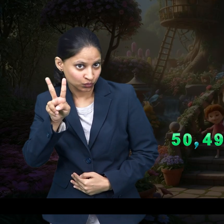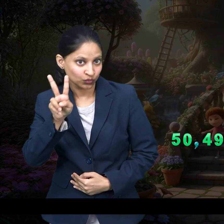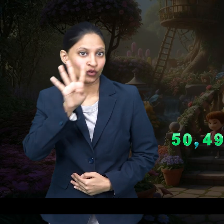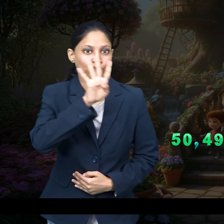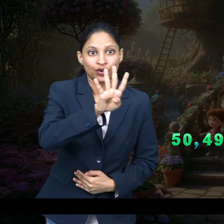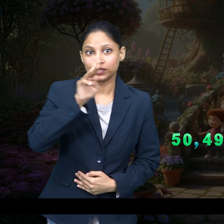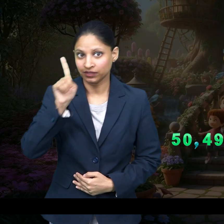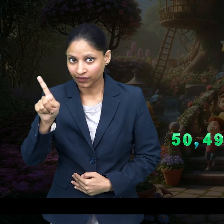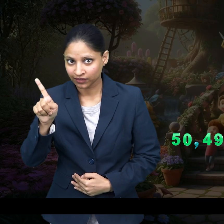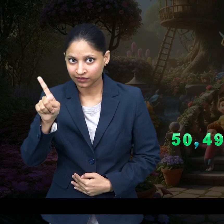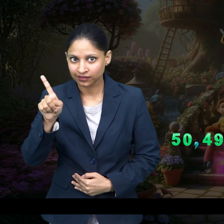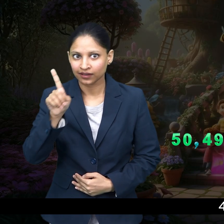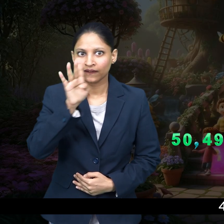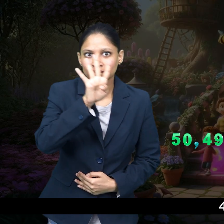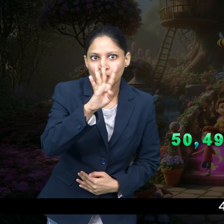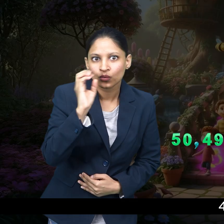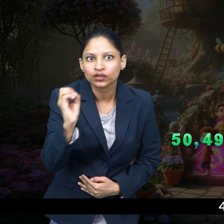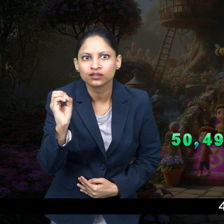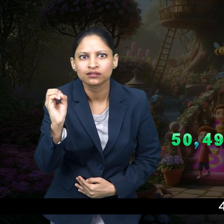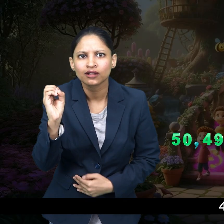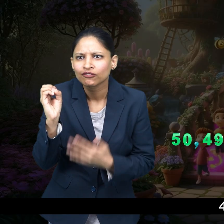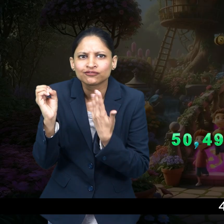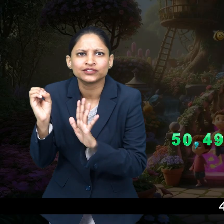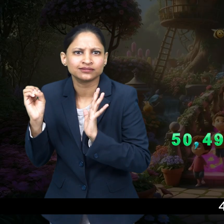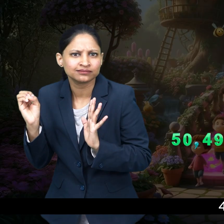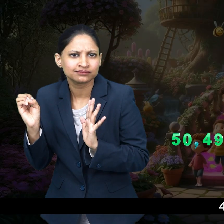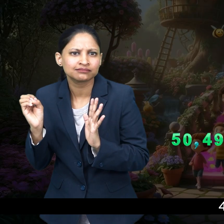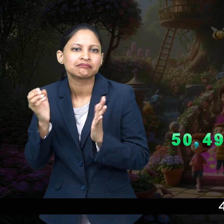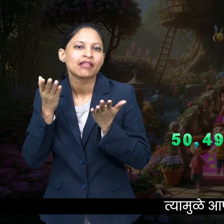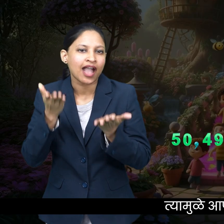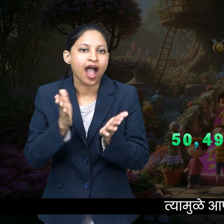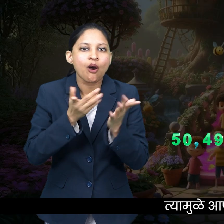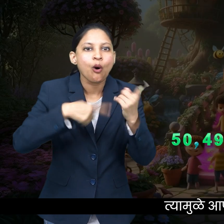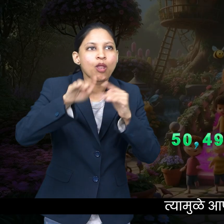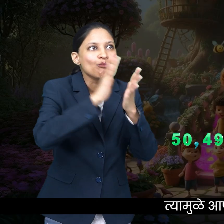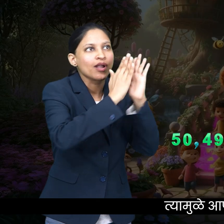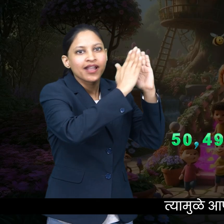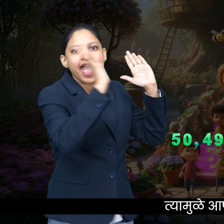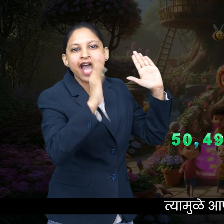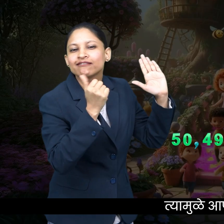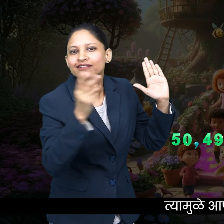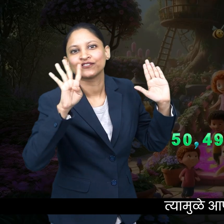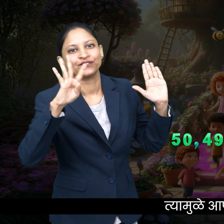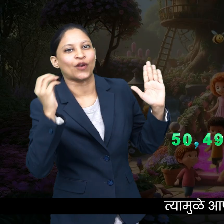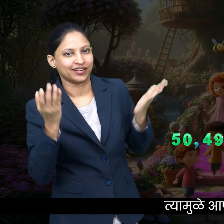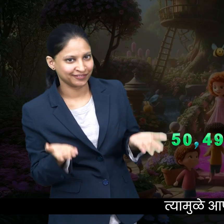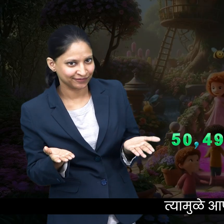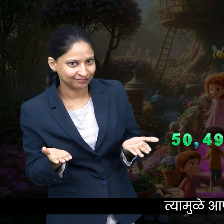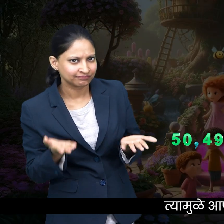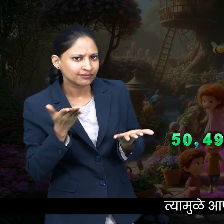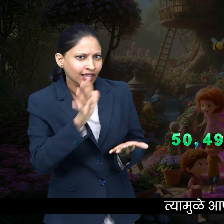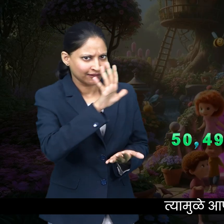42, 41, 40. 10 गेले, त्यामुळे आपण 40